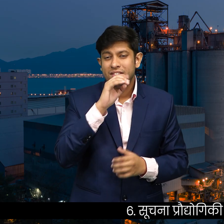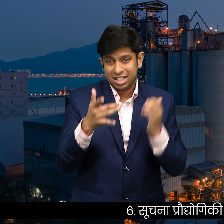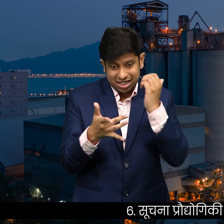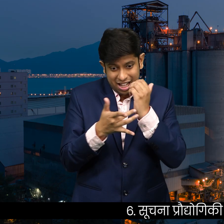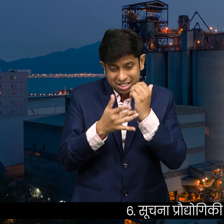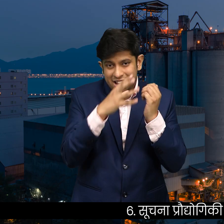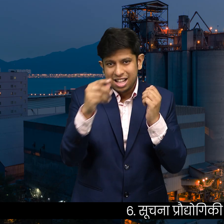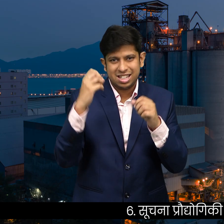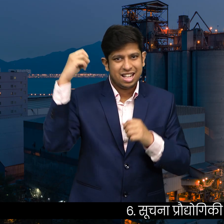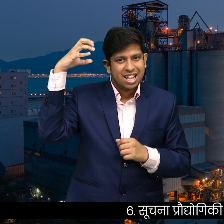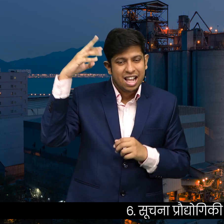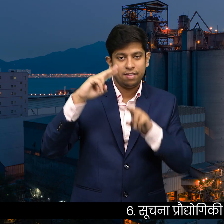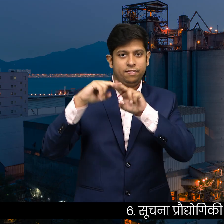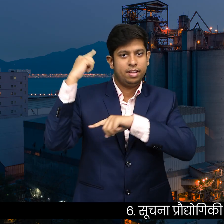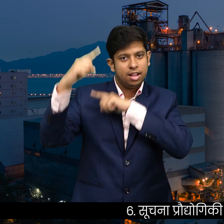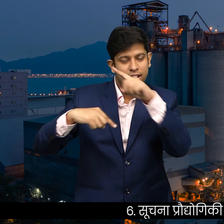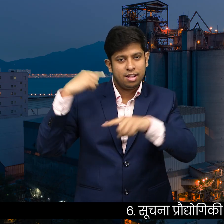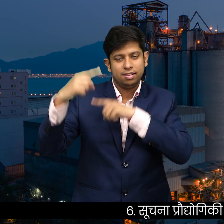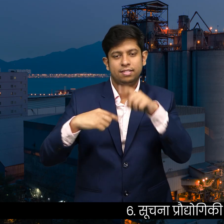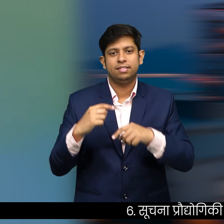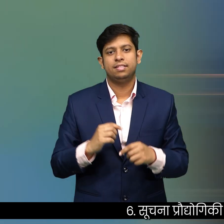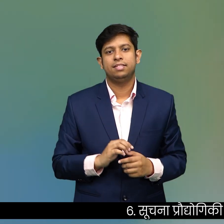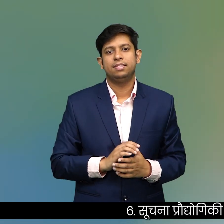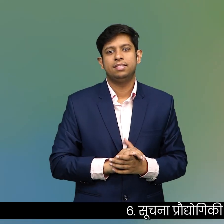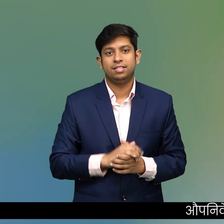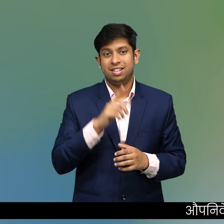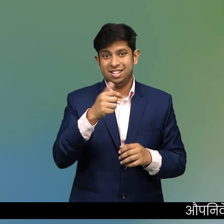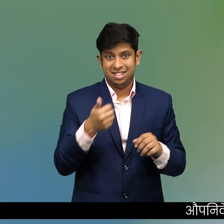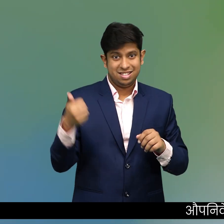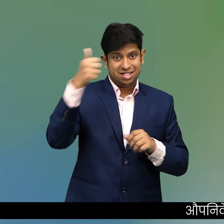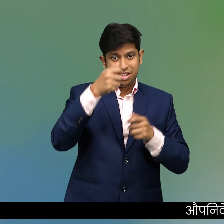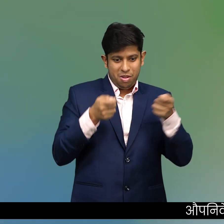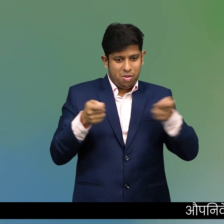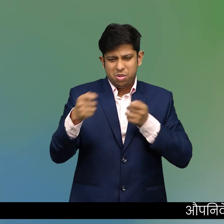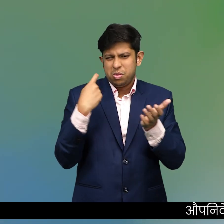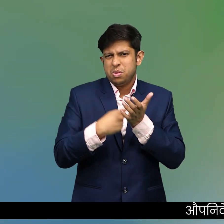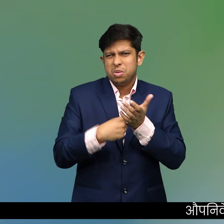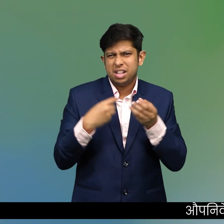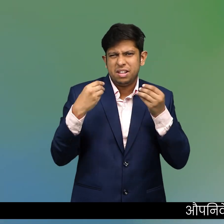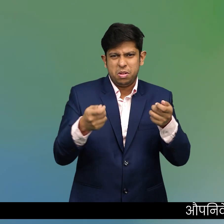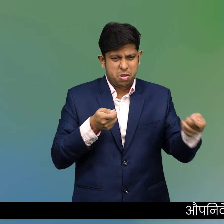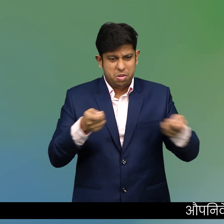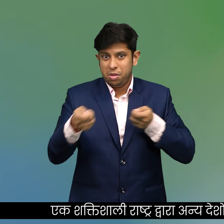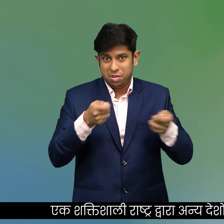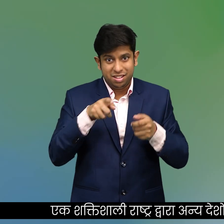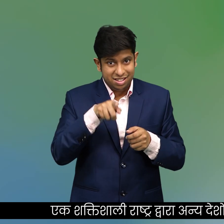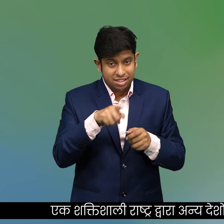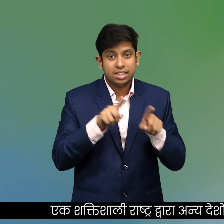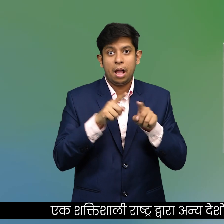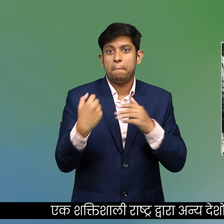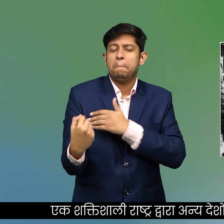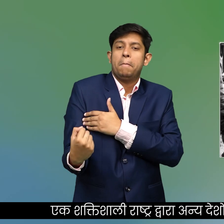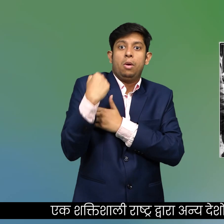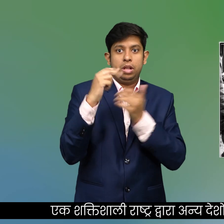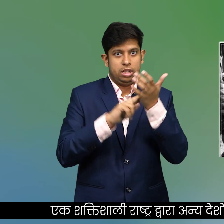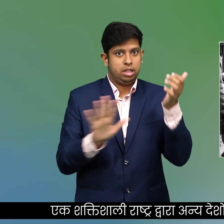छठा, सूचना प्रौद्योगिकी और इलेक्ट्रॉनिक उद्योग। औपनिवेशिक शासन: एक